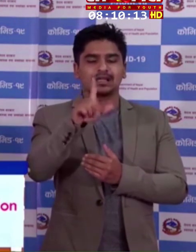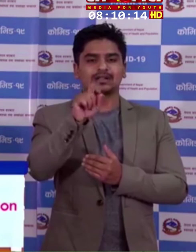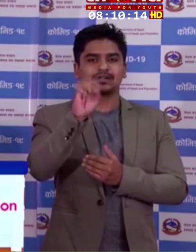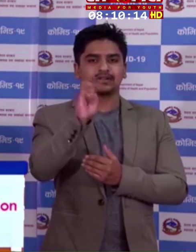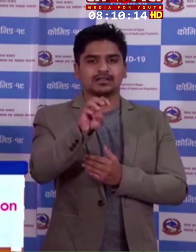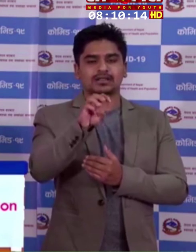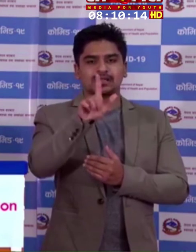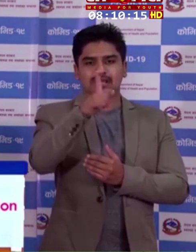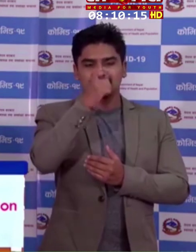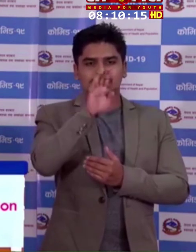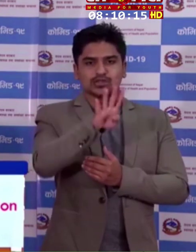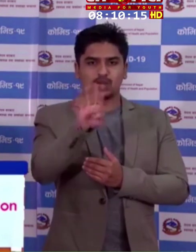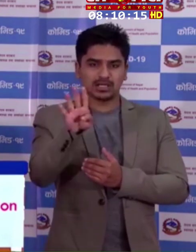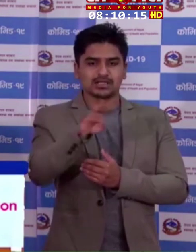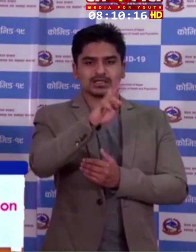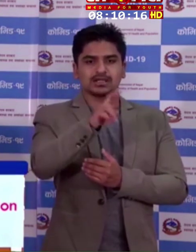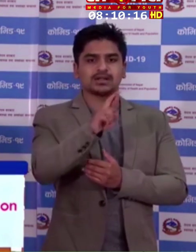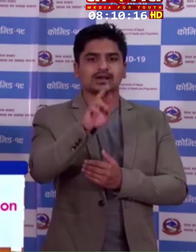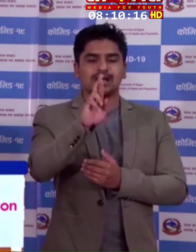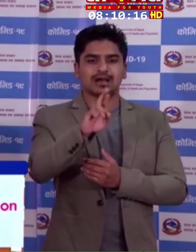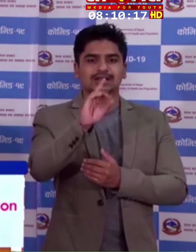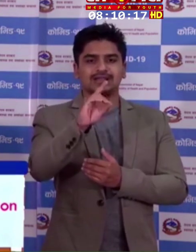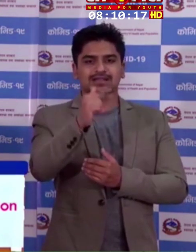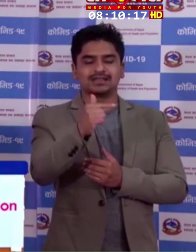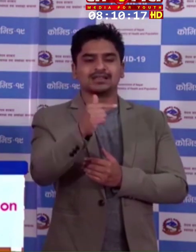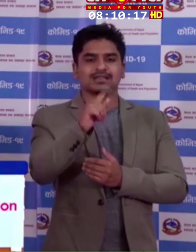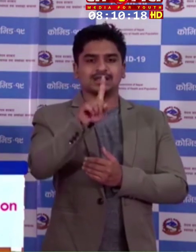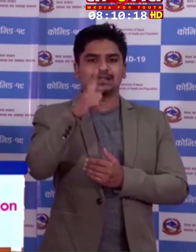110,744 र आरडिटी